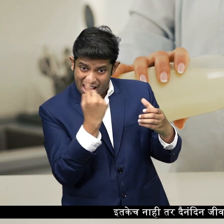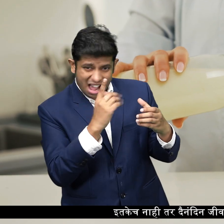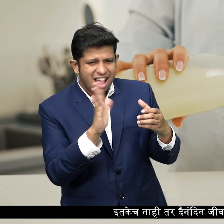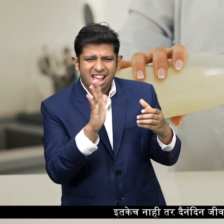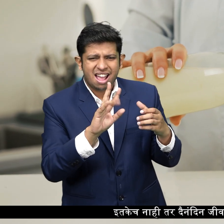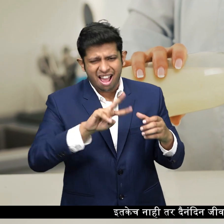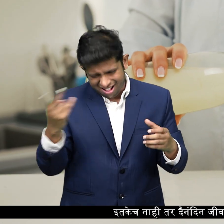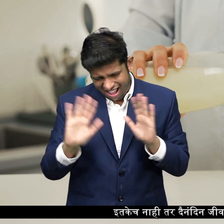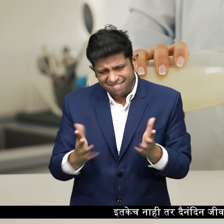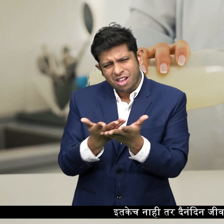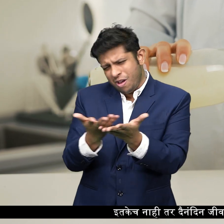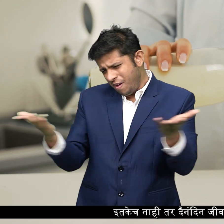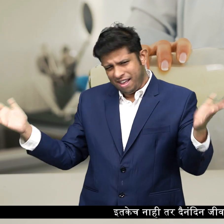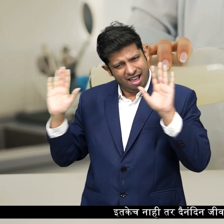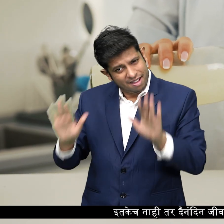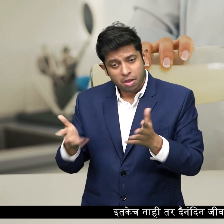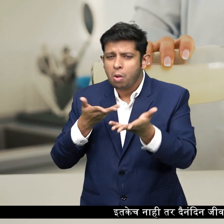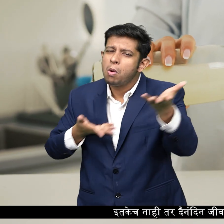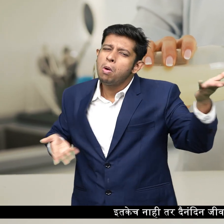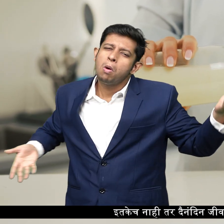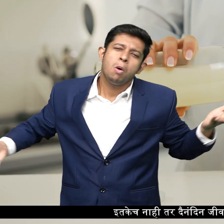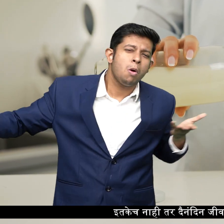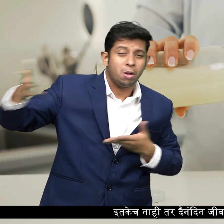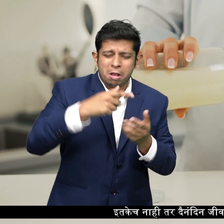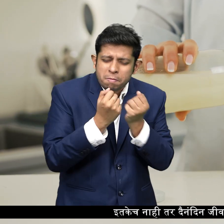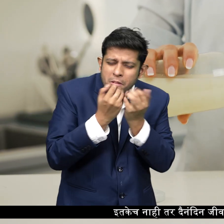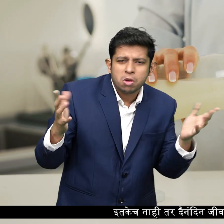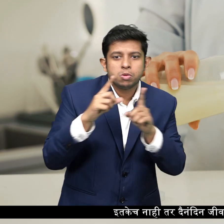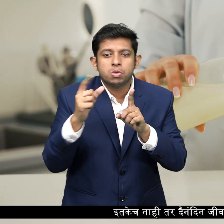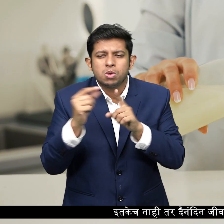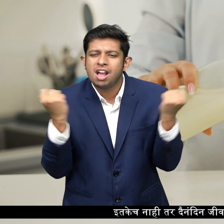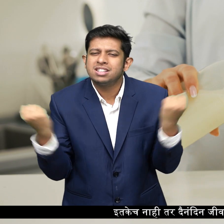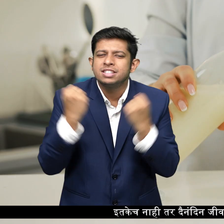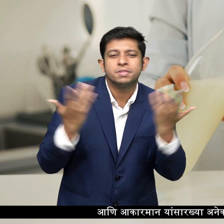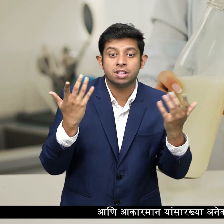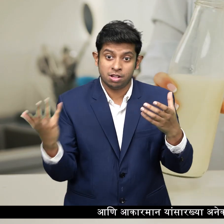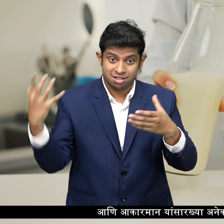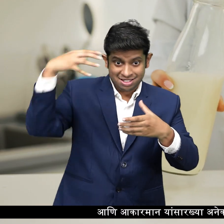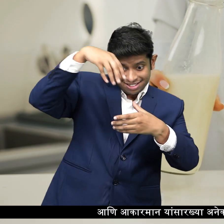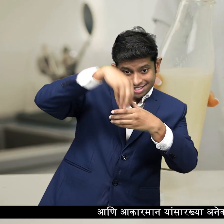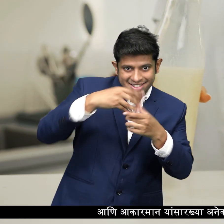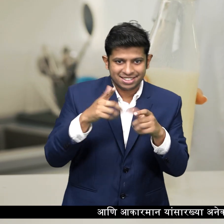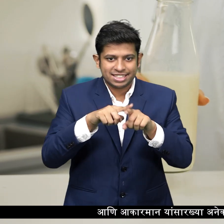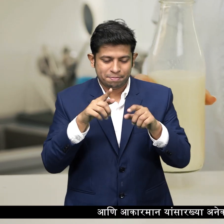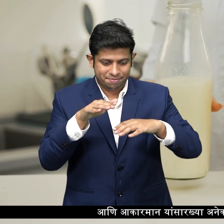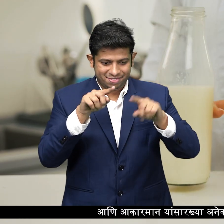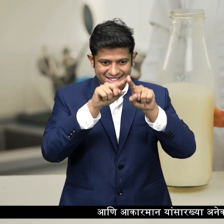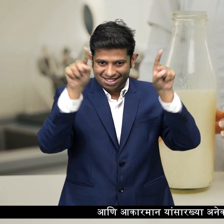इतकेच नाही तर दैनंदिन जीवनात आपल्याला पृष्ठभागाचे क्षेत्रफळ आणि आकारमान यांसारख्या अनेक